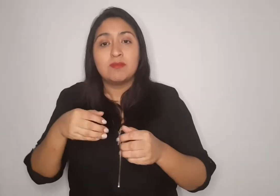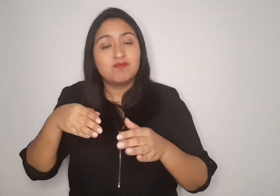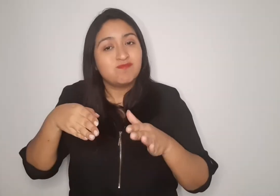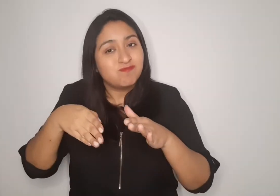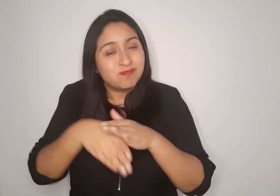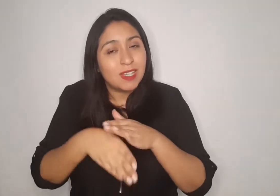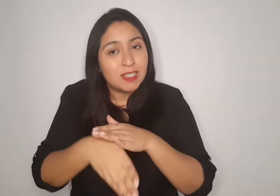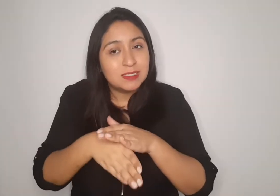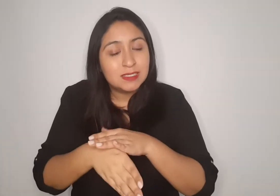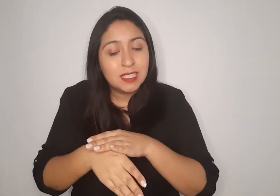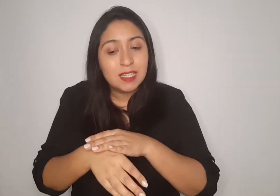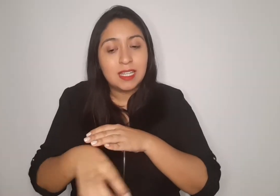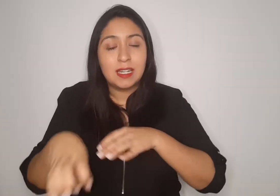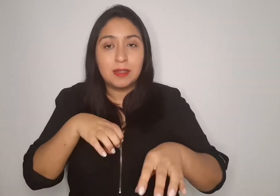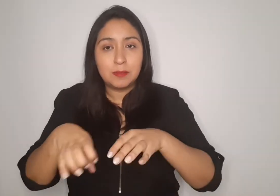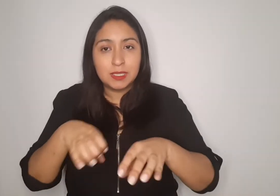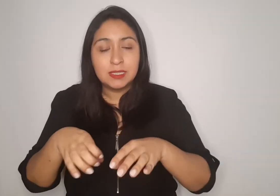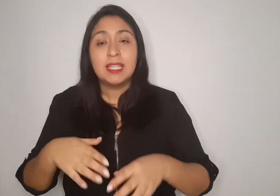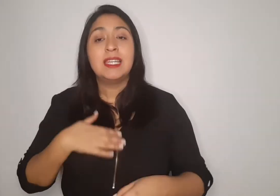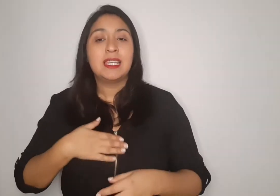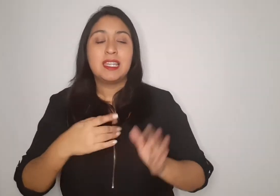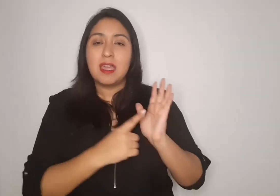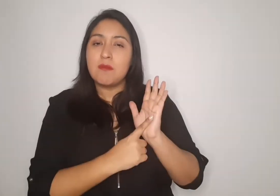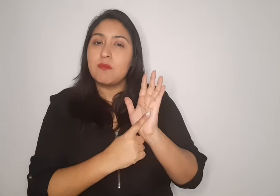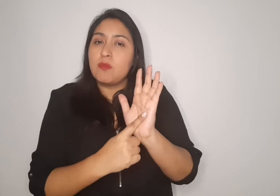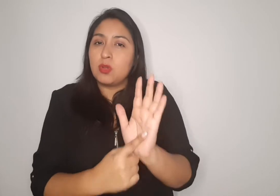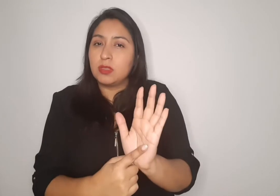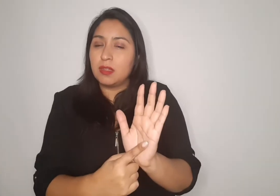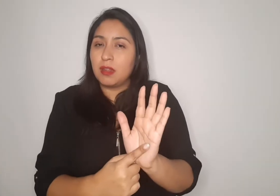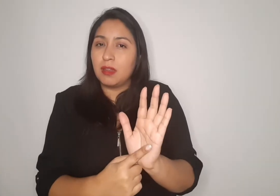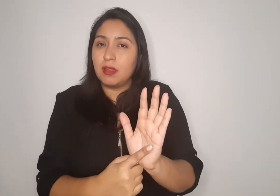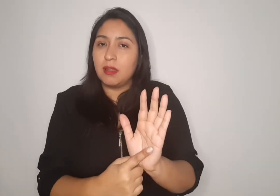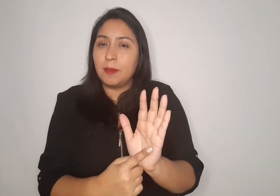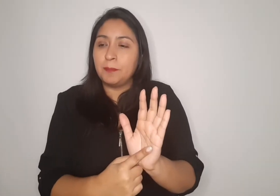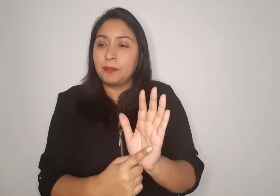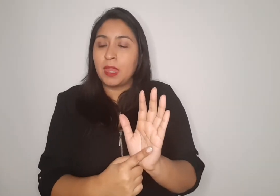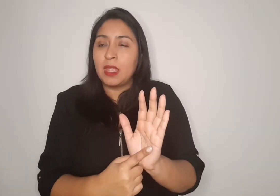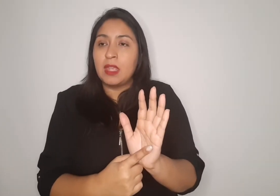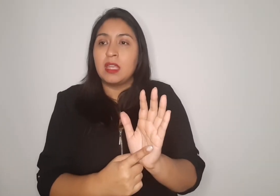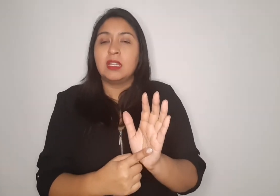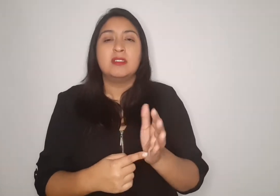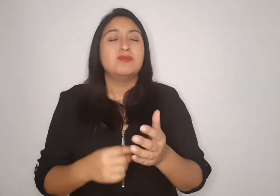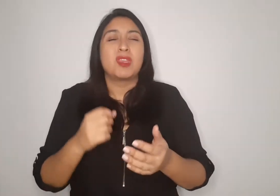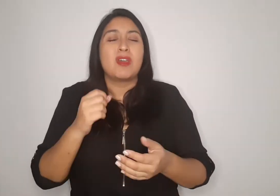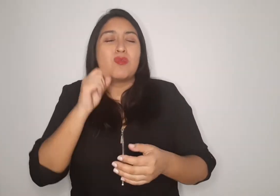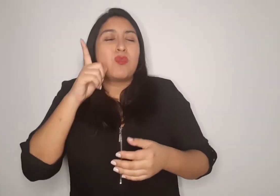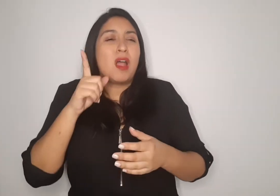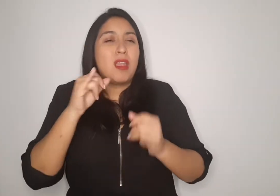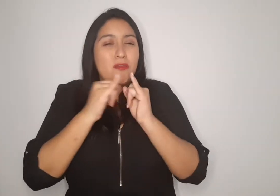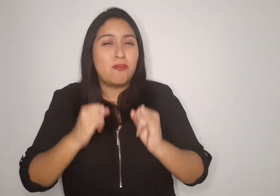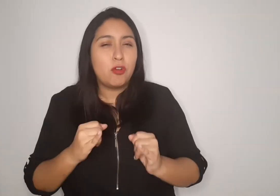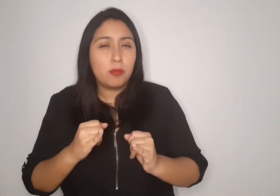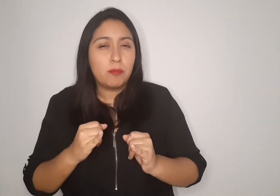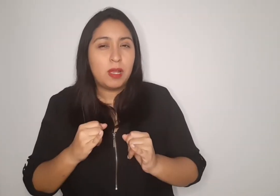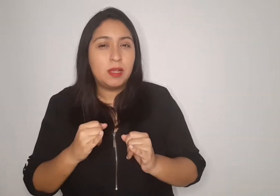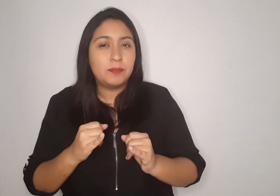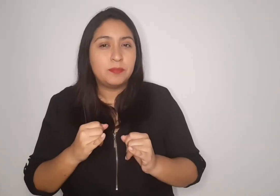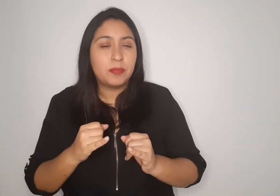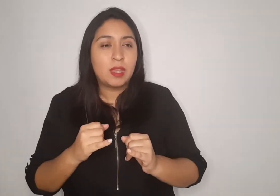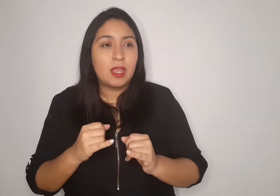y querían mostrarlas a través de, como dice un poco el título, ¿no? A través de la